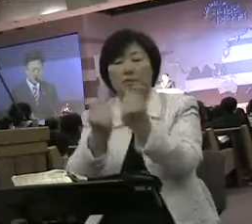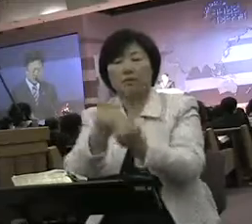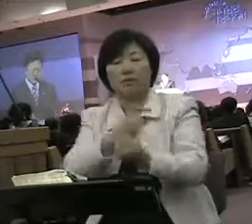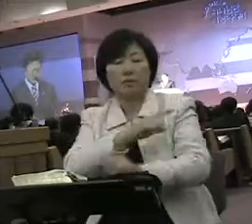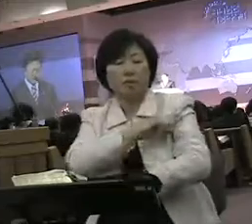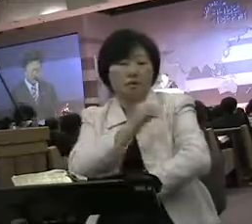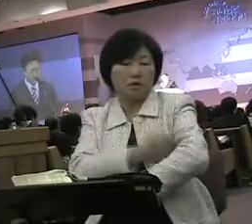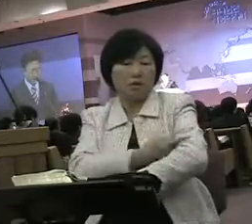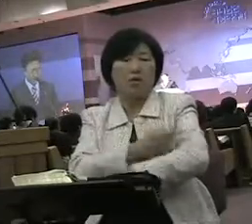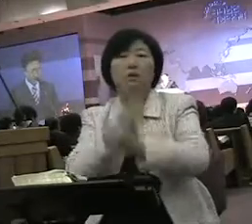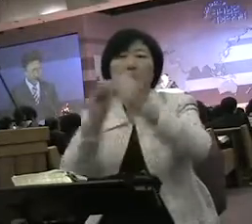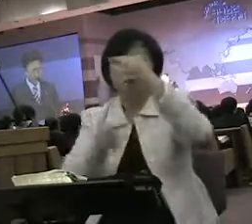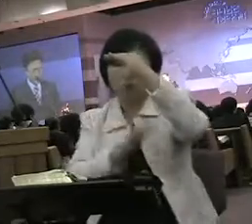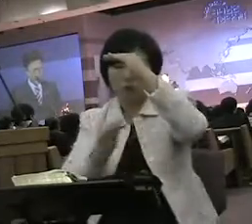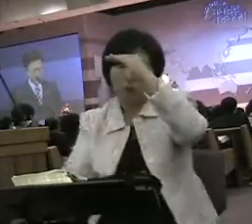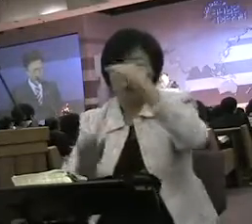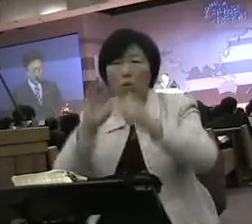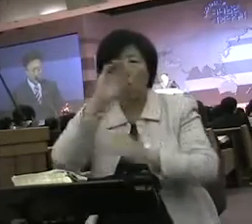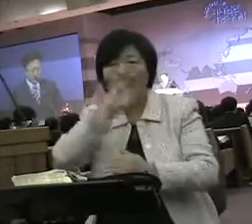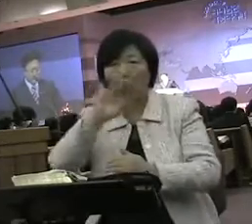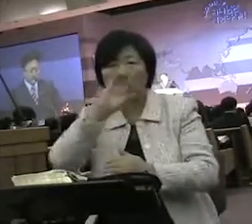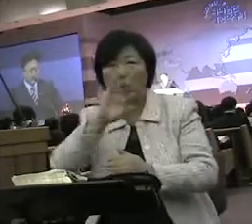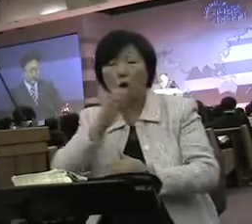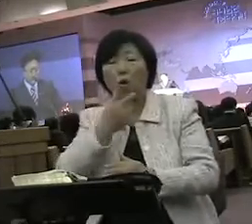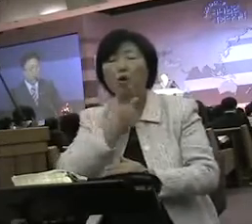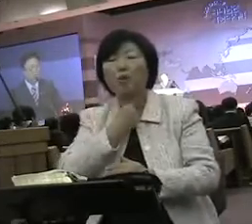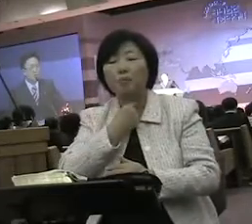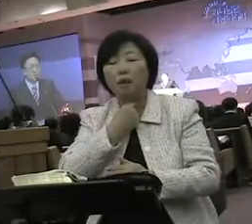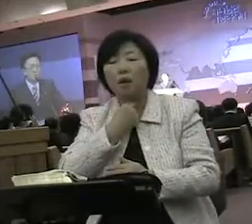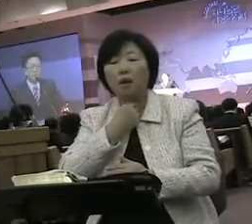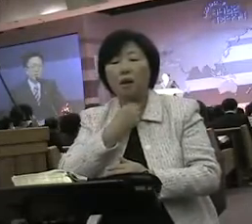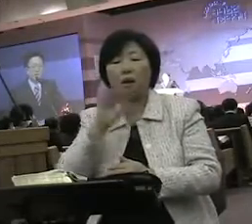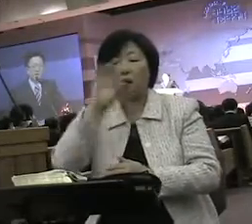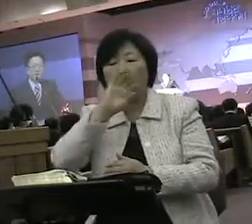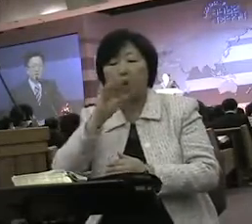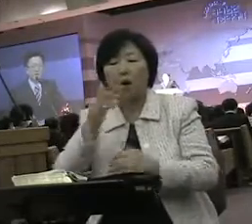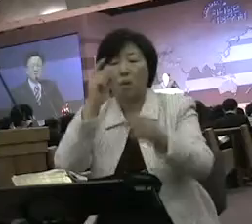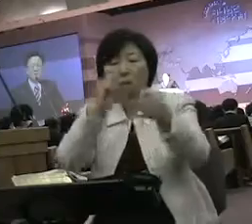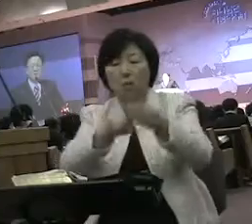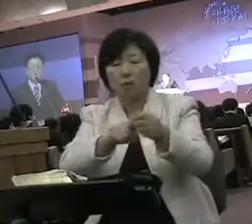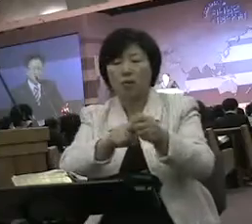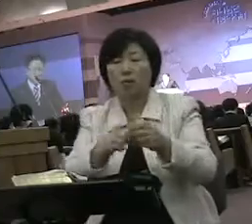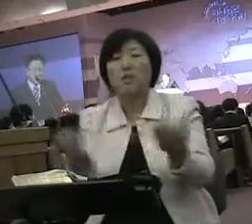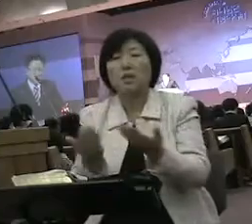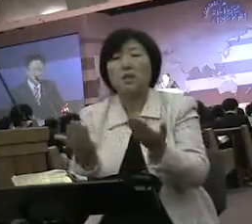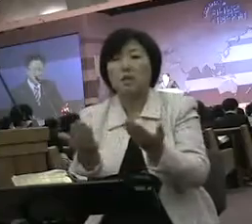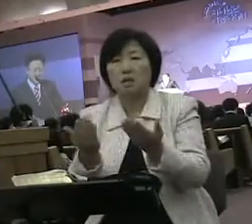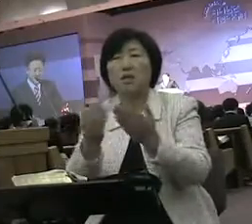성도를 훈련하고 싶습니다. 세 번째로 여러분, 훈련의 목적은 일꾼을 만드는 것인데요,